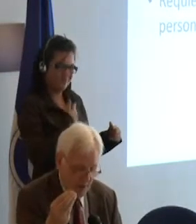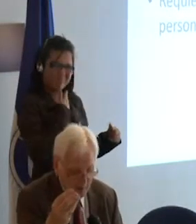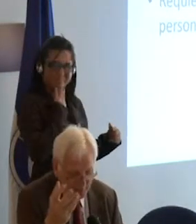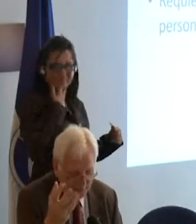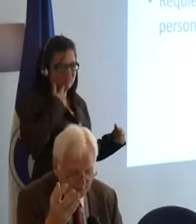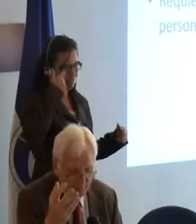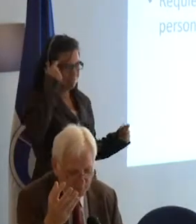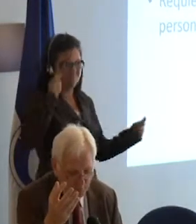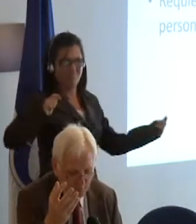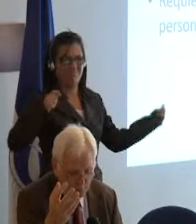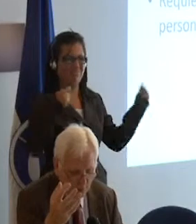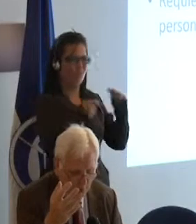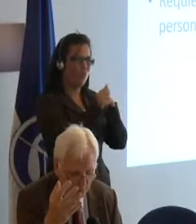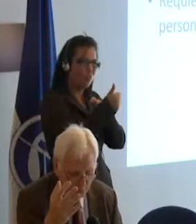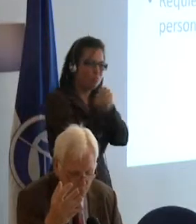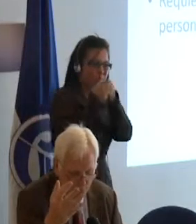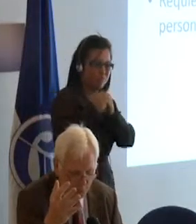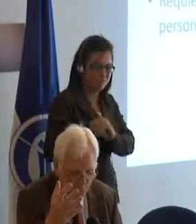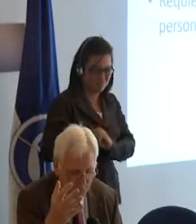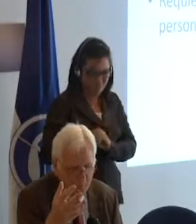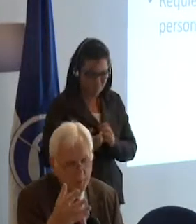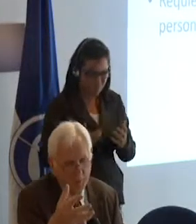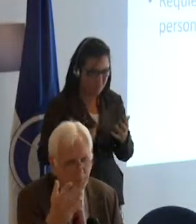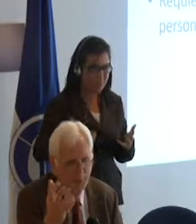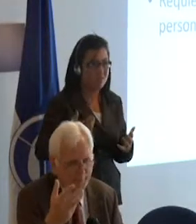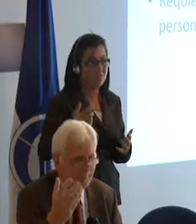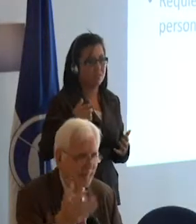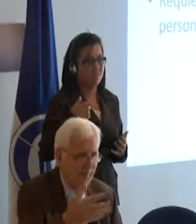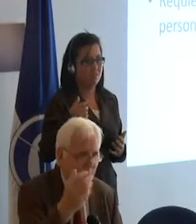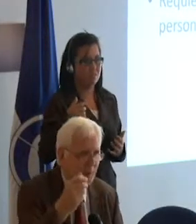otra manera. Y